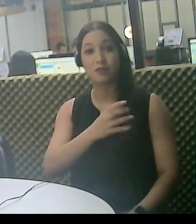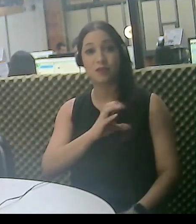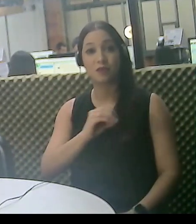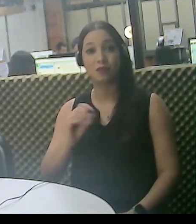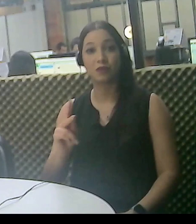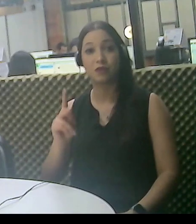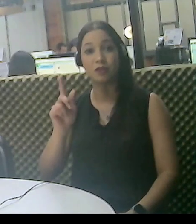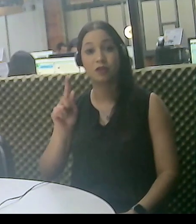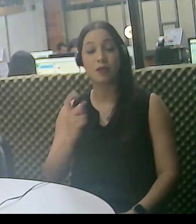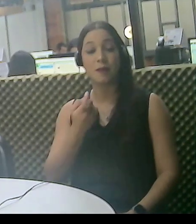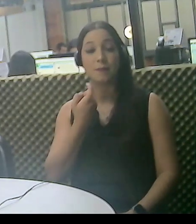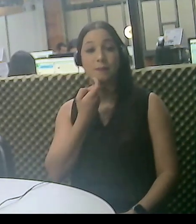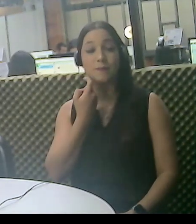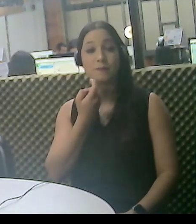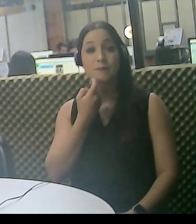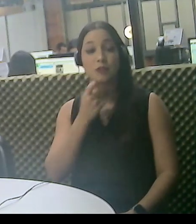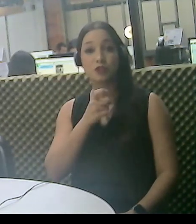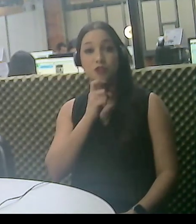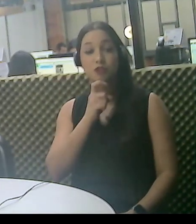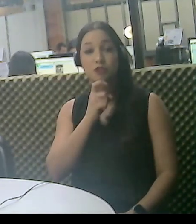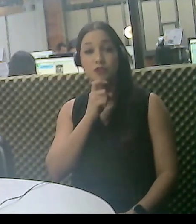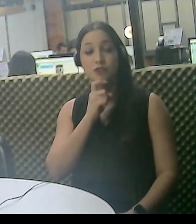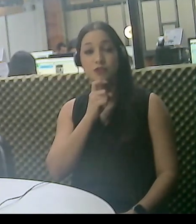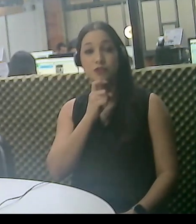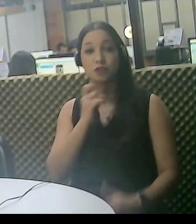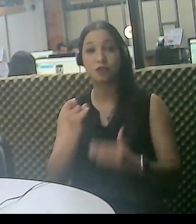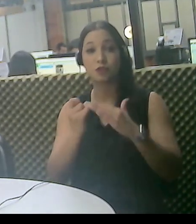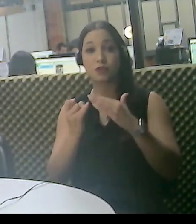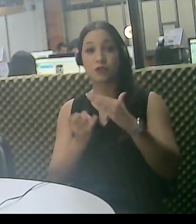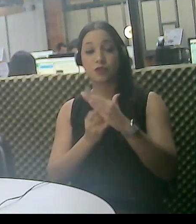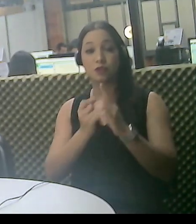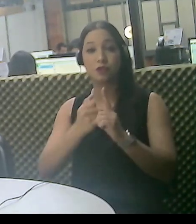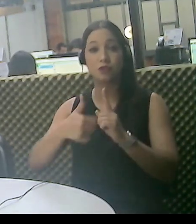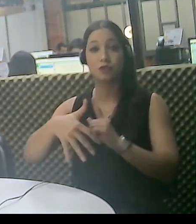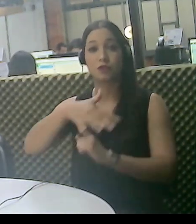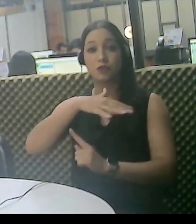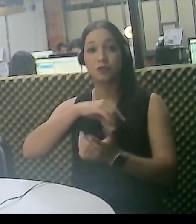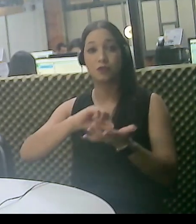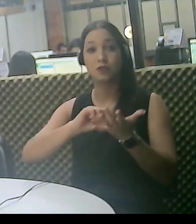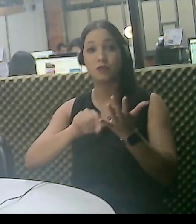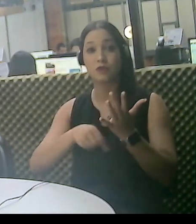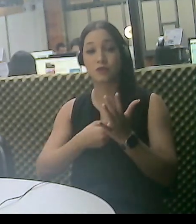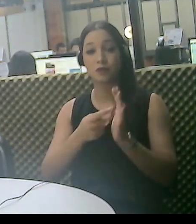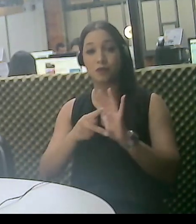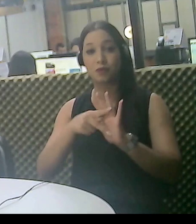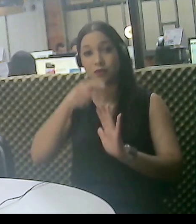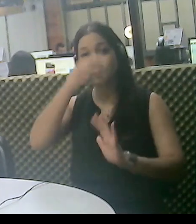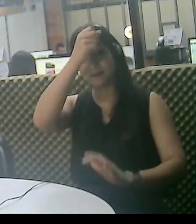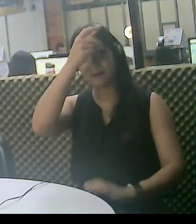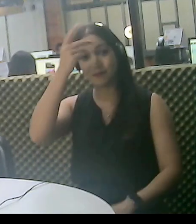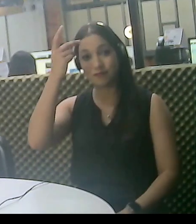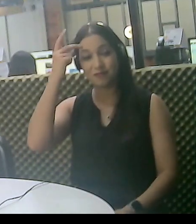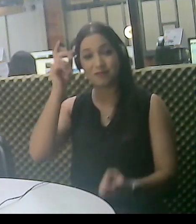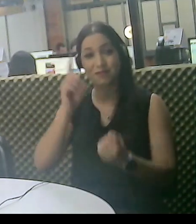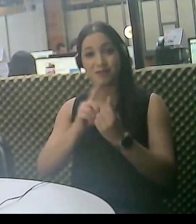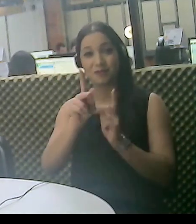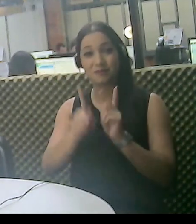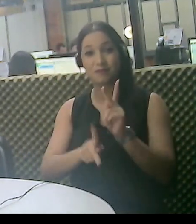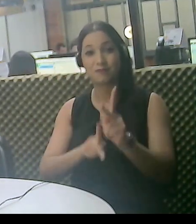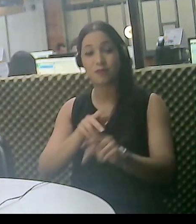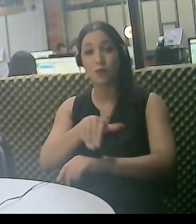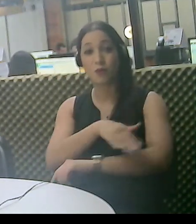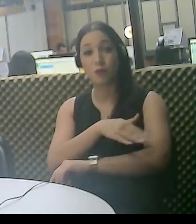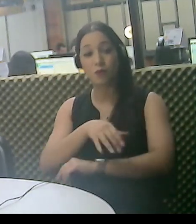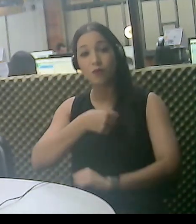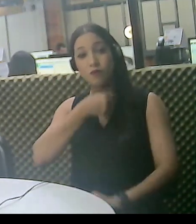peixe congelados para 13 instituições sociais credenciadas junto à Prefeitura e que atendem a população de rua,